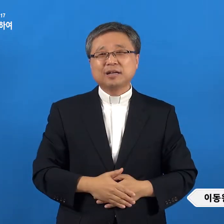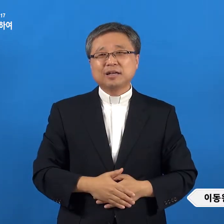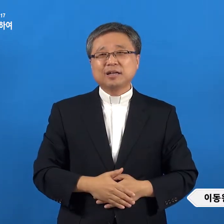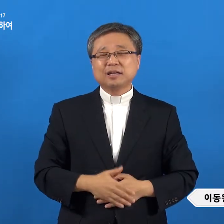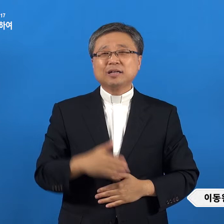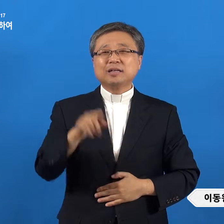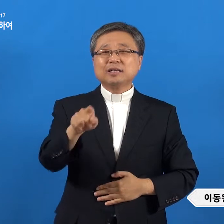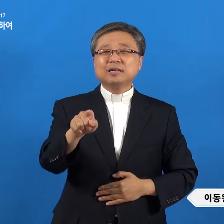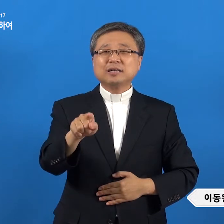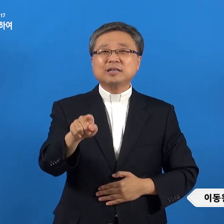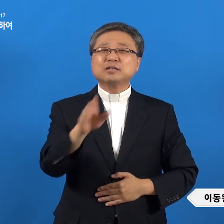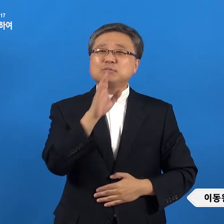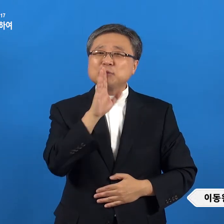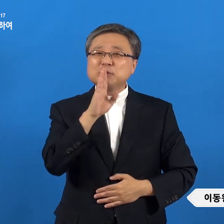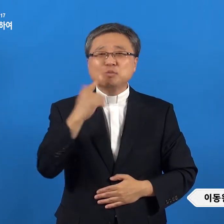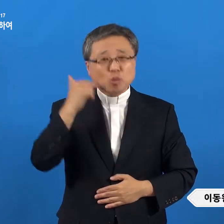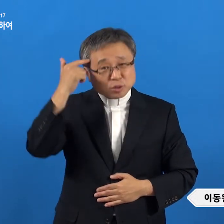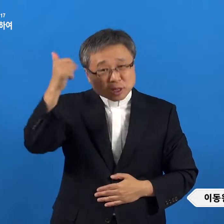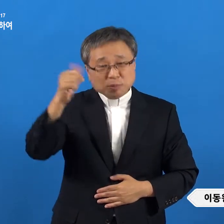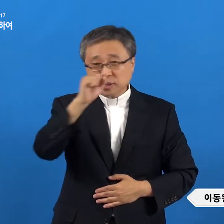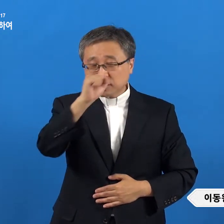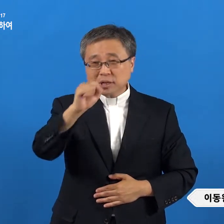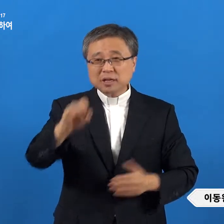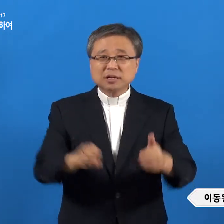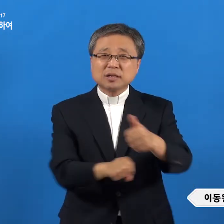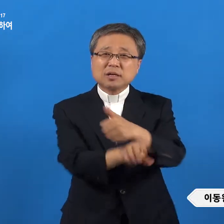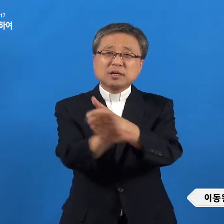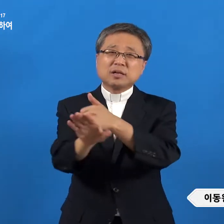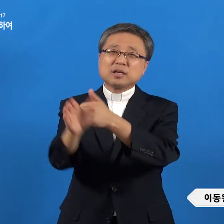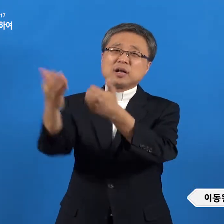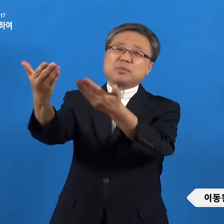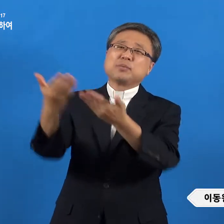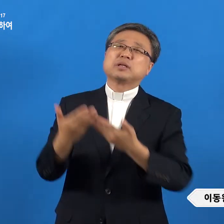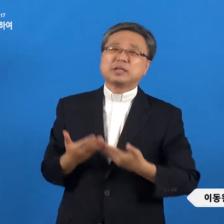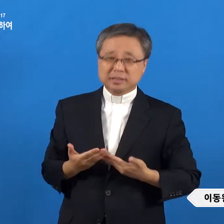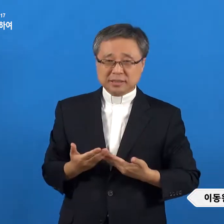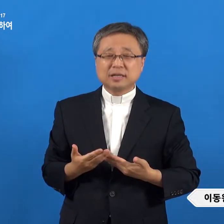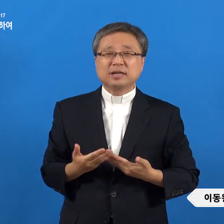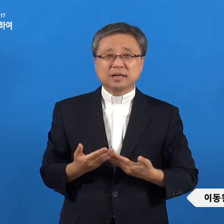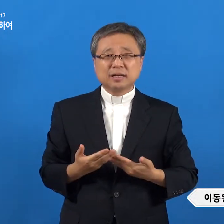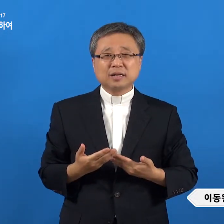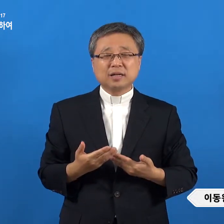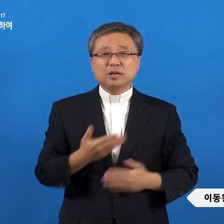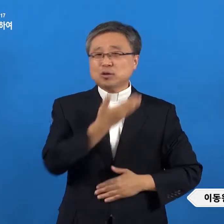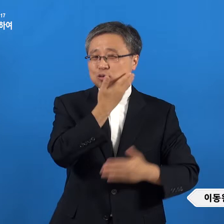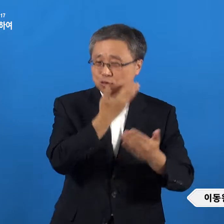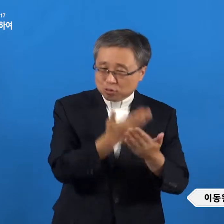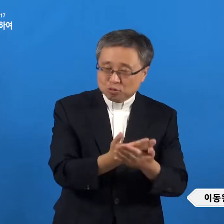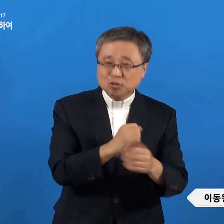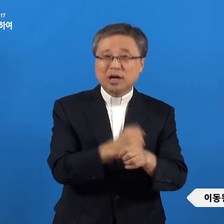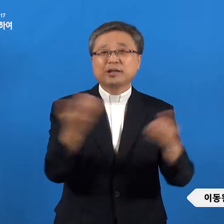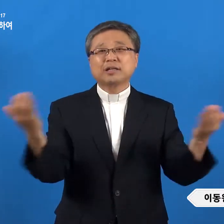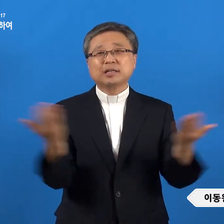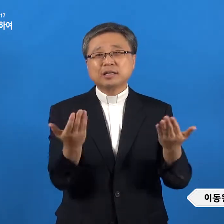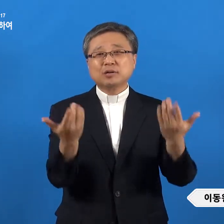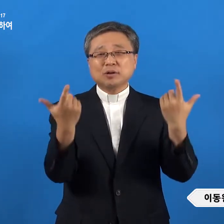내가 그분의 영향을 받았잖아. 선하고 아름다운 영향력을 받았잖아. 중요한 것은 이것입니다. 그는